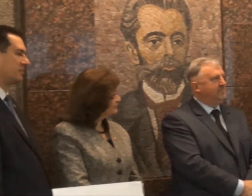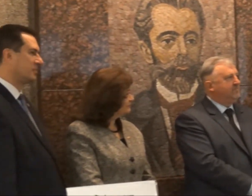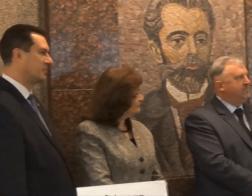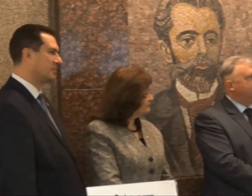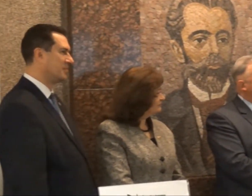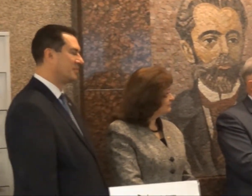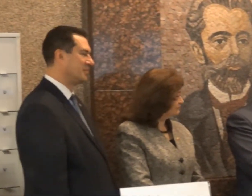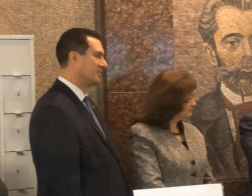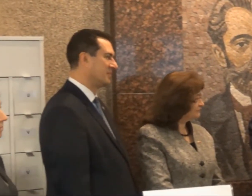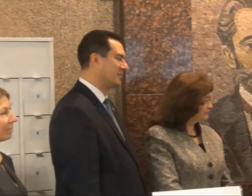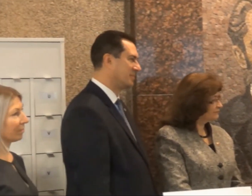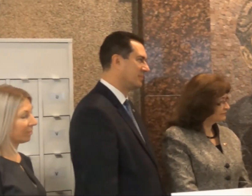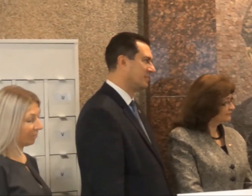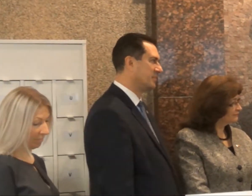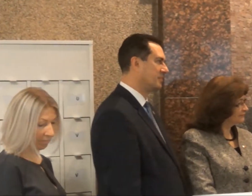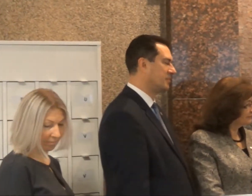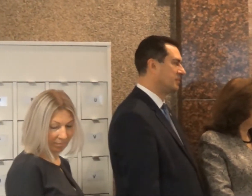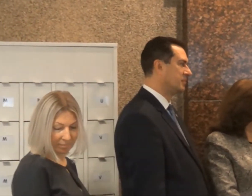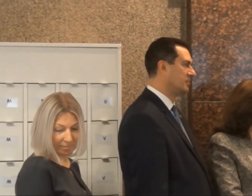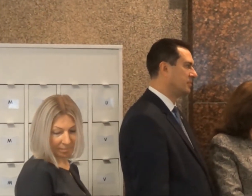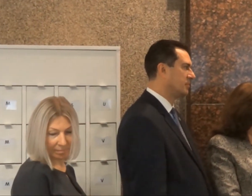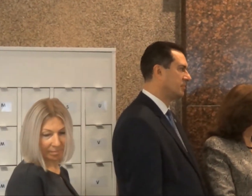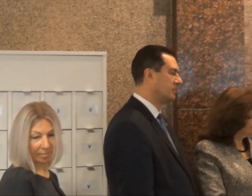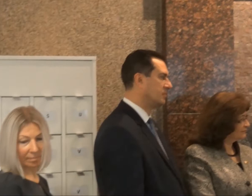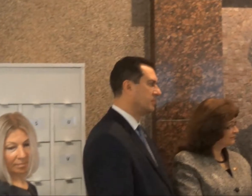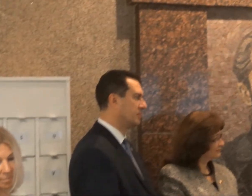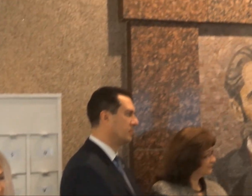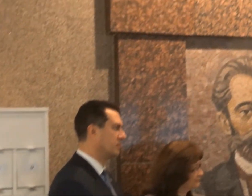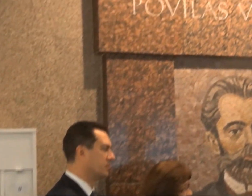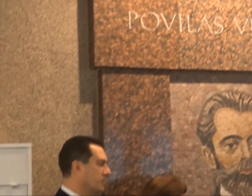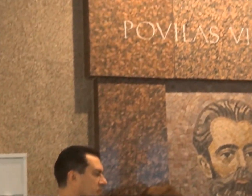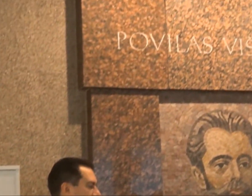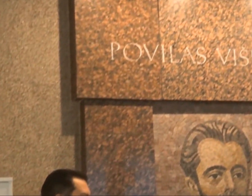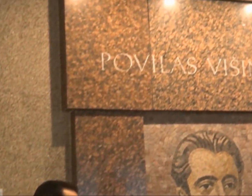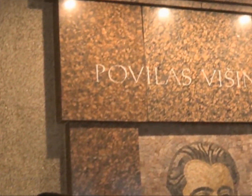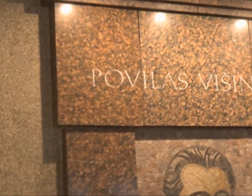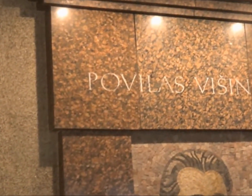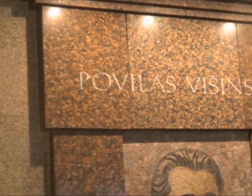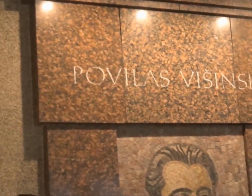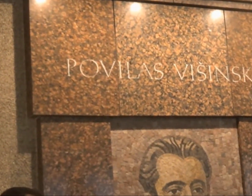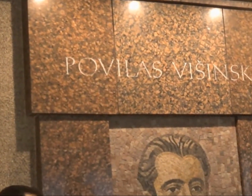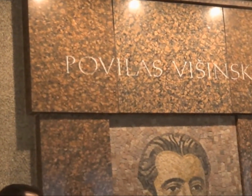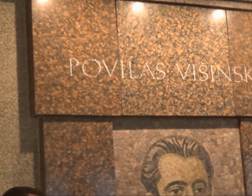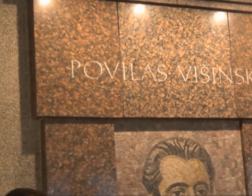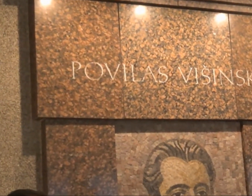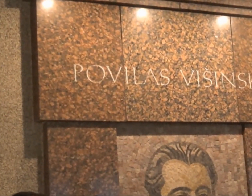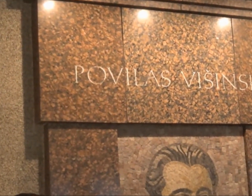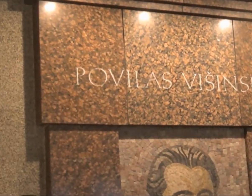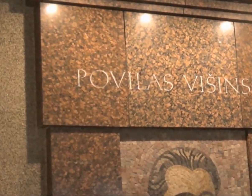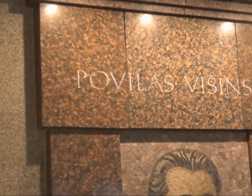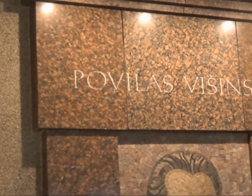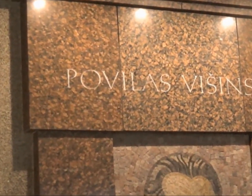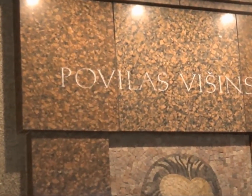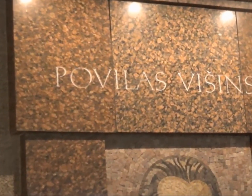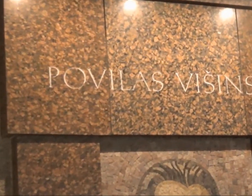ir leidėjų, bibliotekininkų paraiškas, prašymus, siūlymus ir pritarėm,